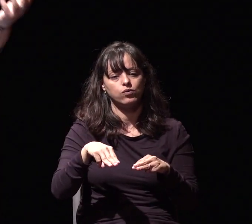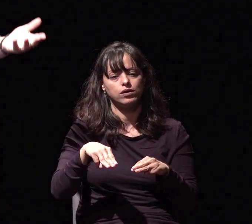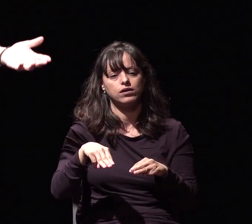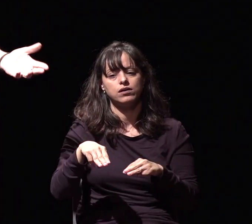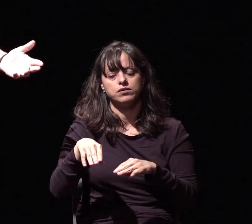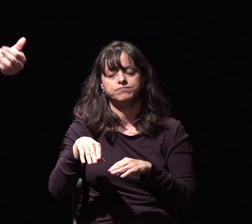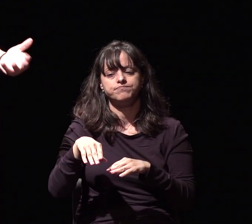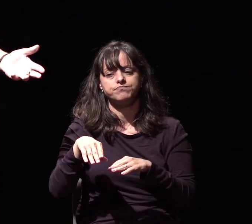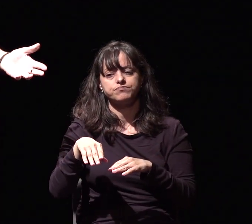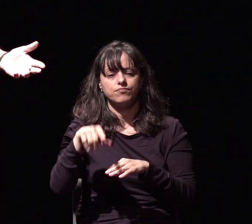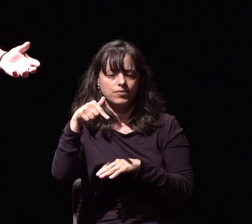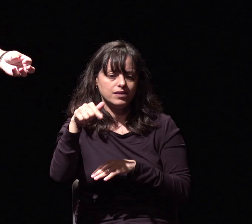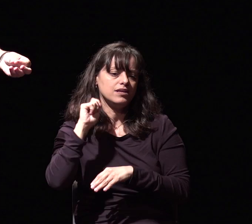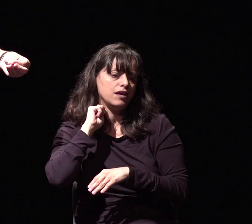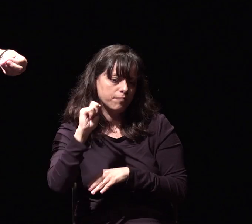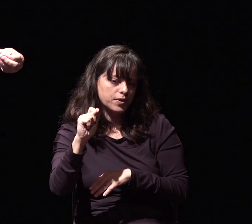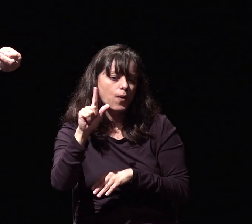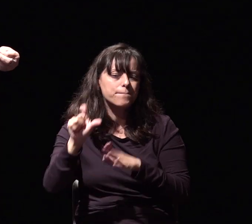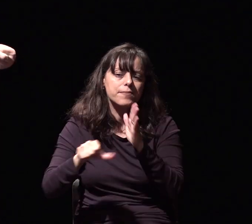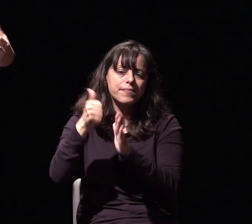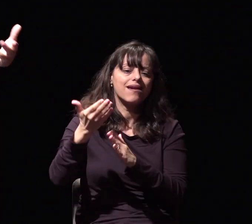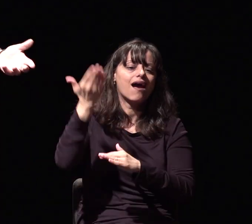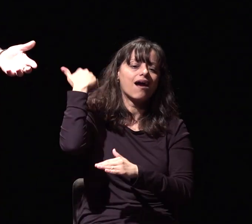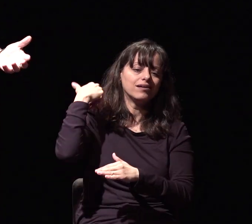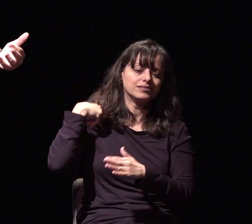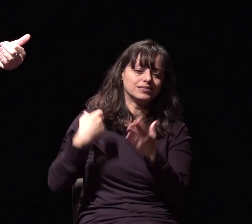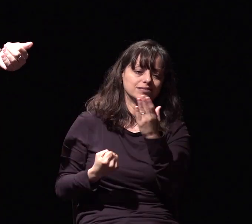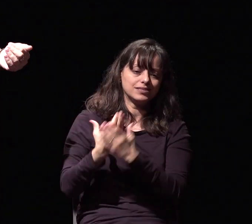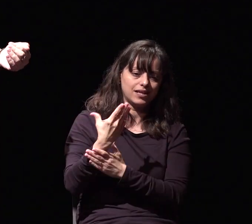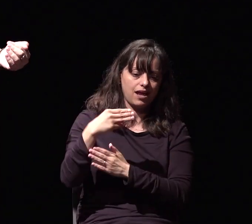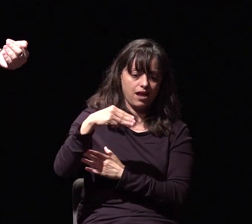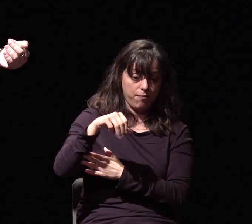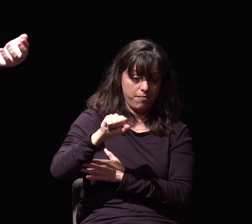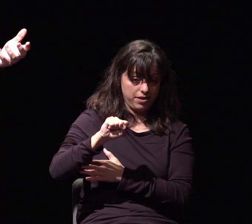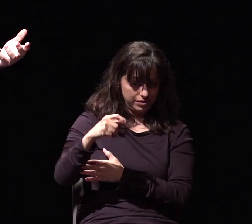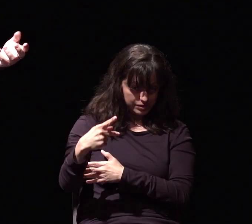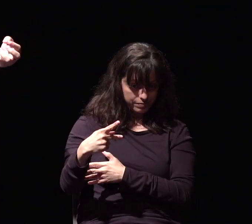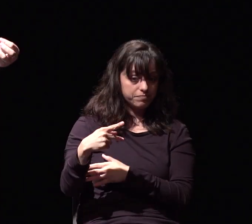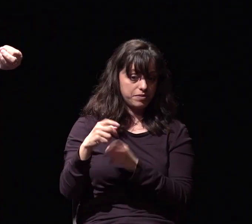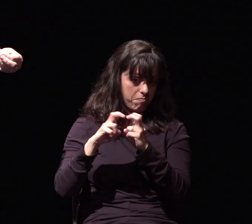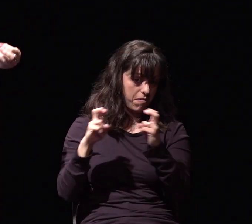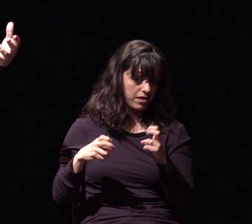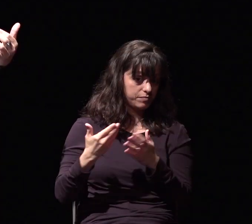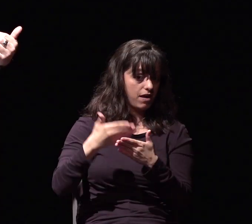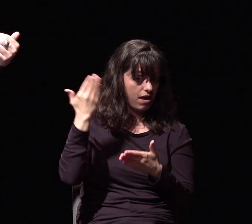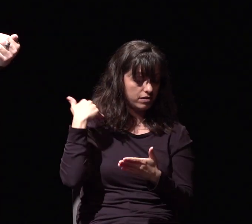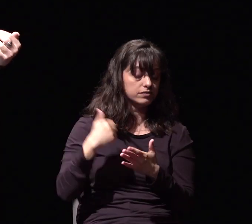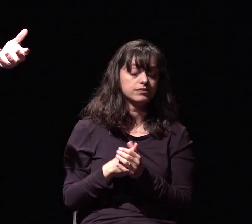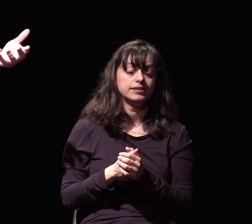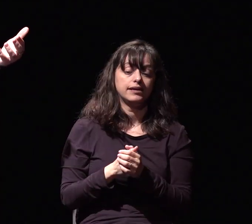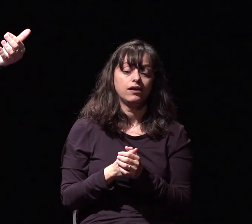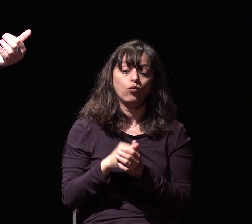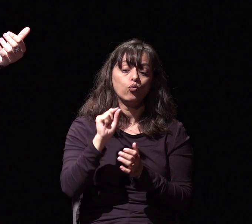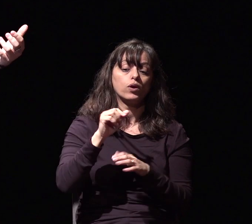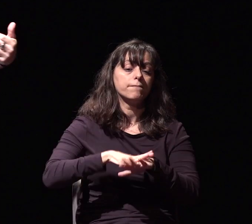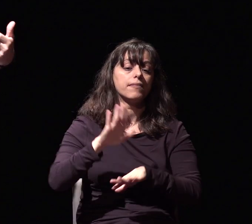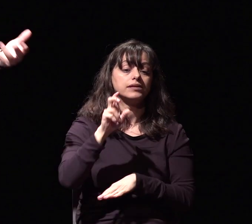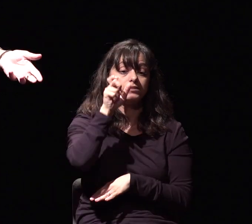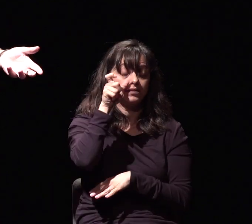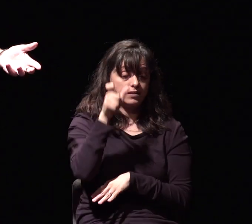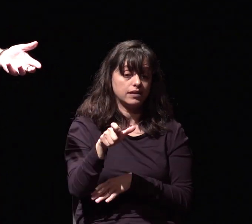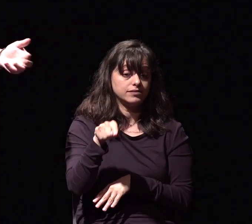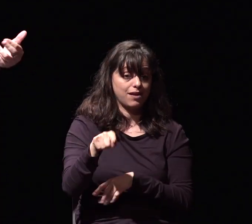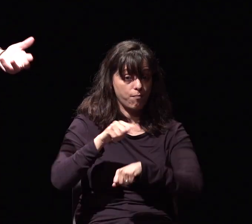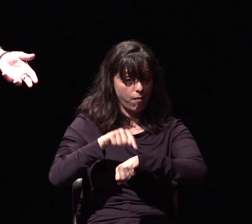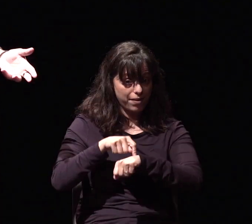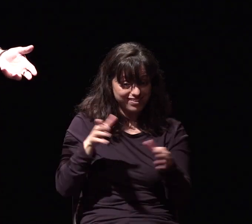da própria 7 de abril, a primeira sede do MASP. E o que vai acontecer, que me parece interessante, é justamente nesse momento em que ela está